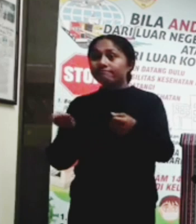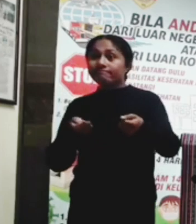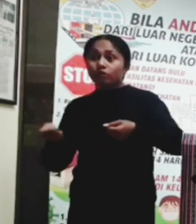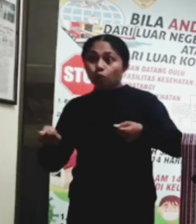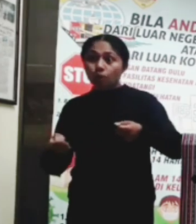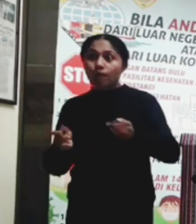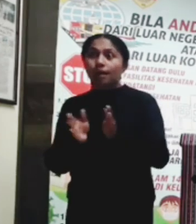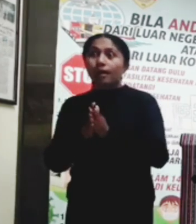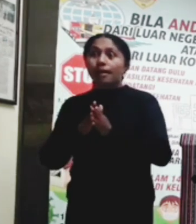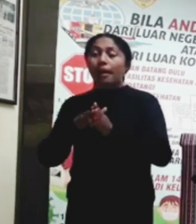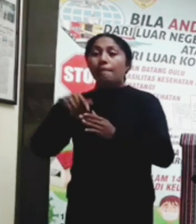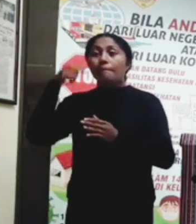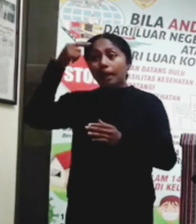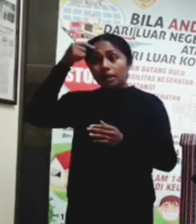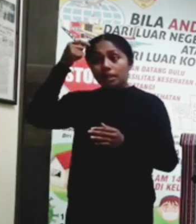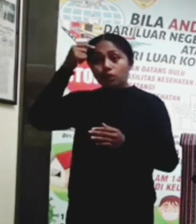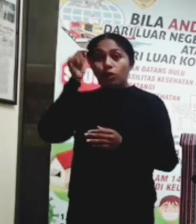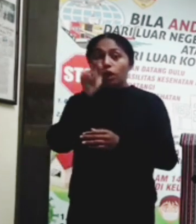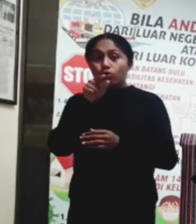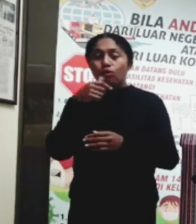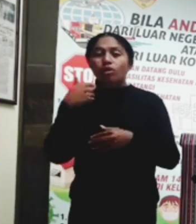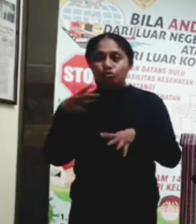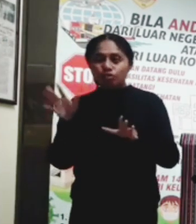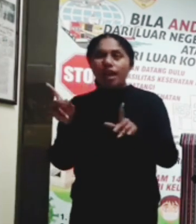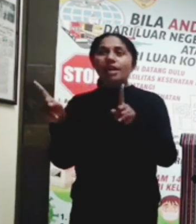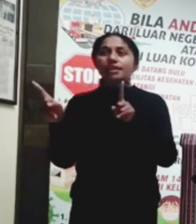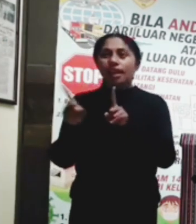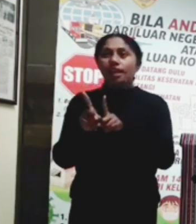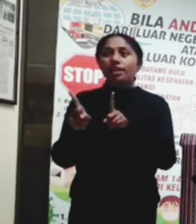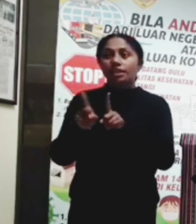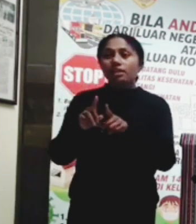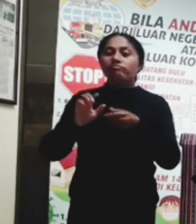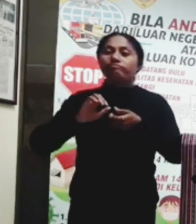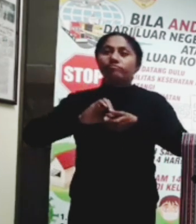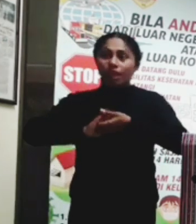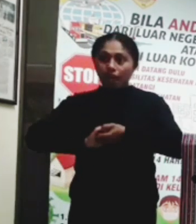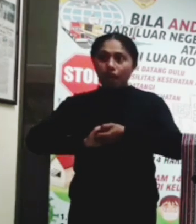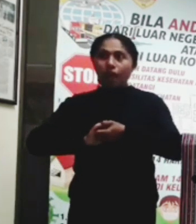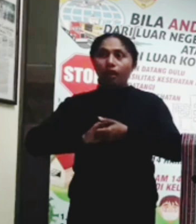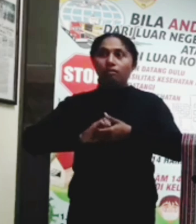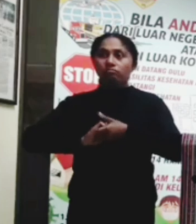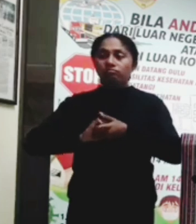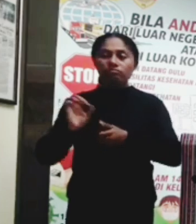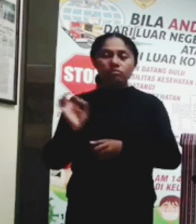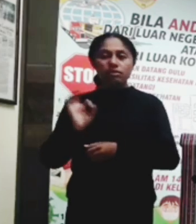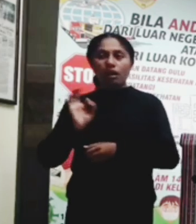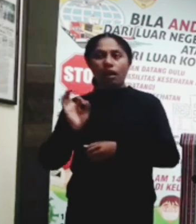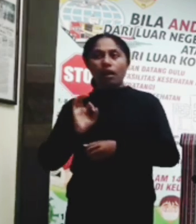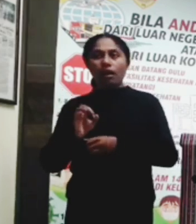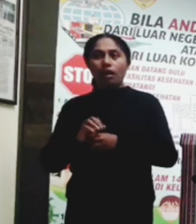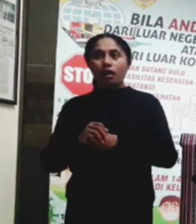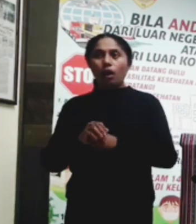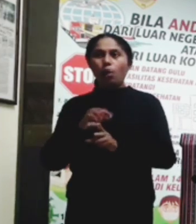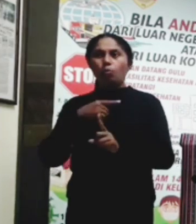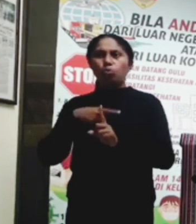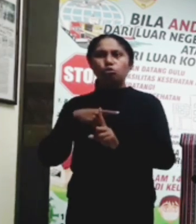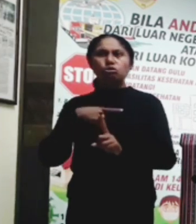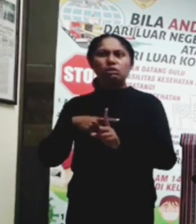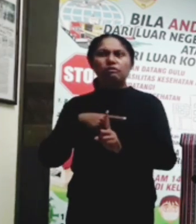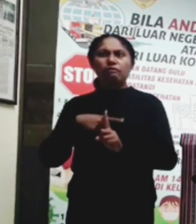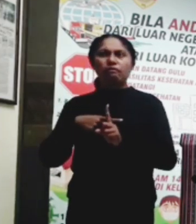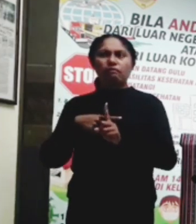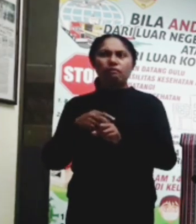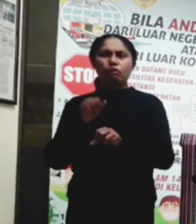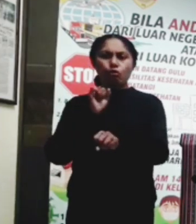terhadap mahasiswa karena sudah saling mengenal mereka katakan bahwa kami tidak positif virus